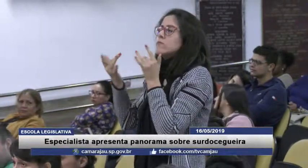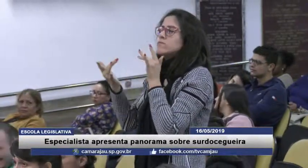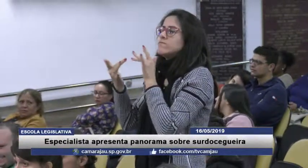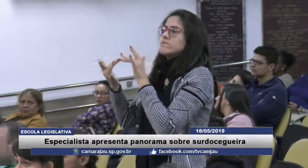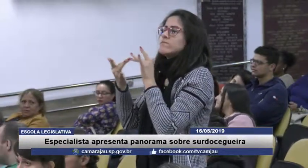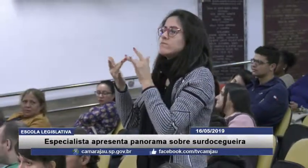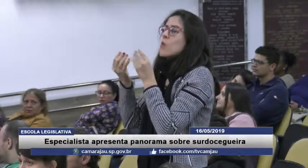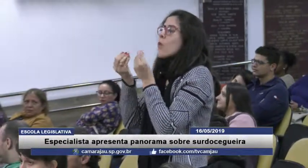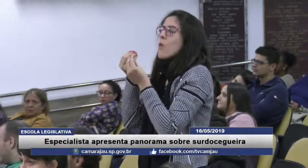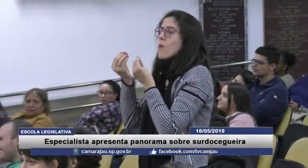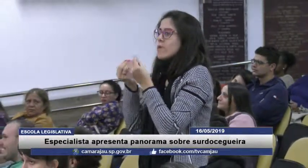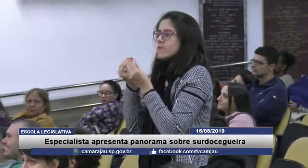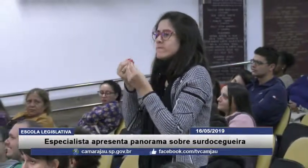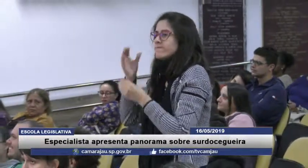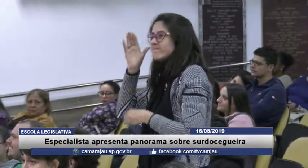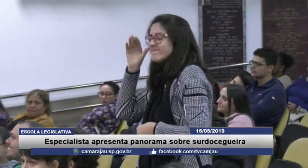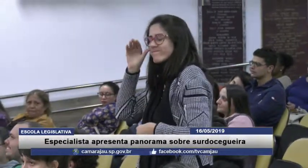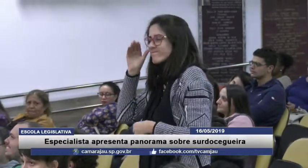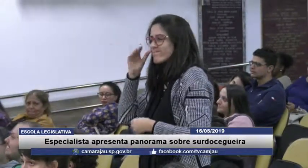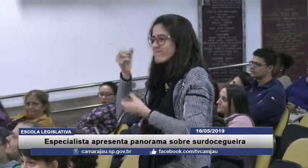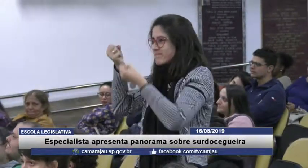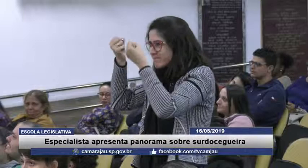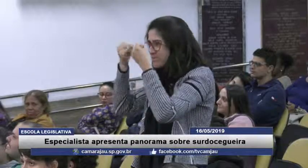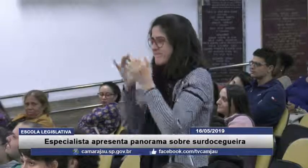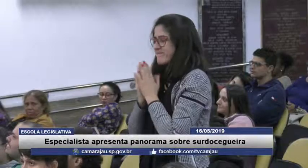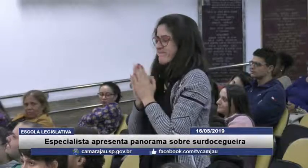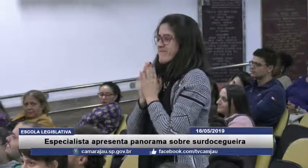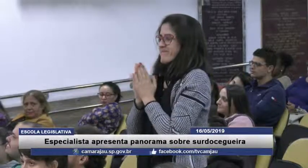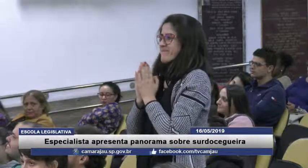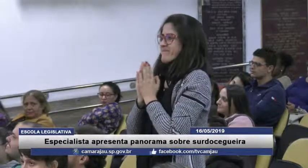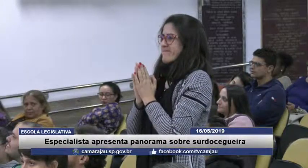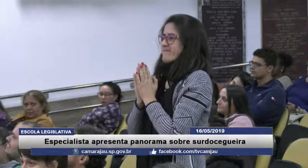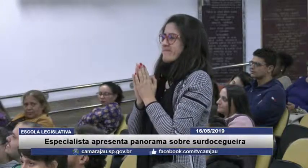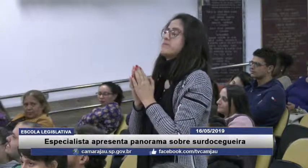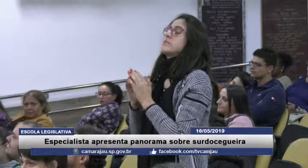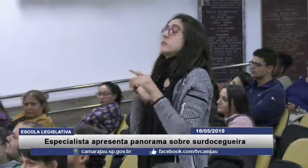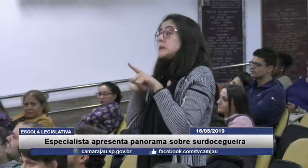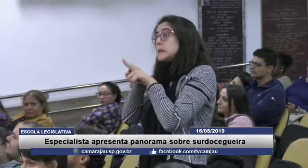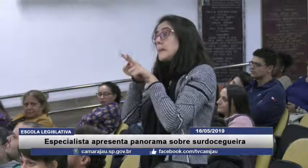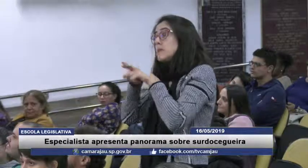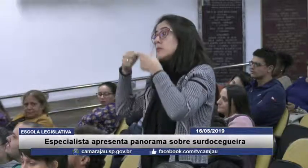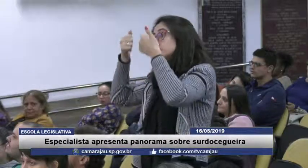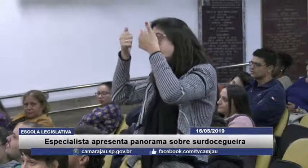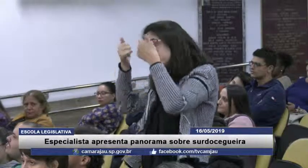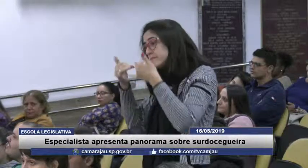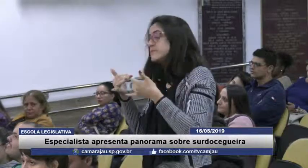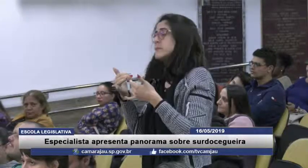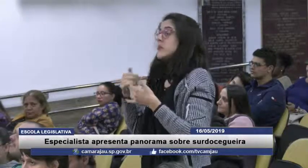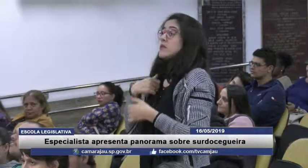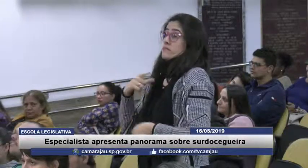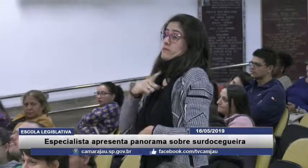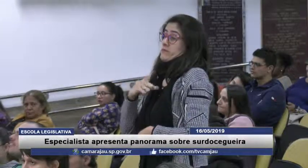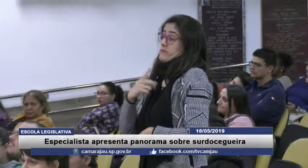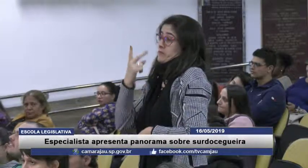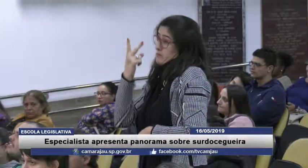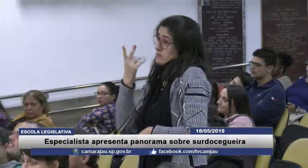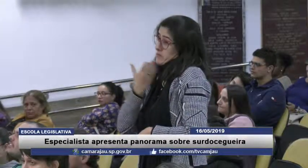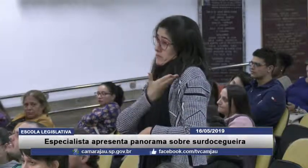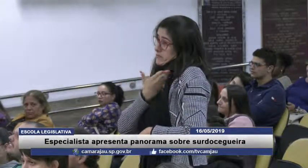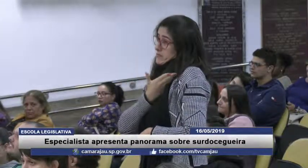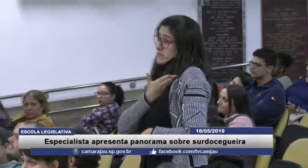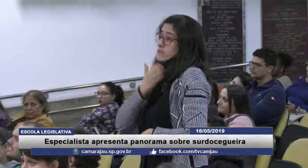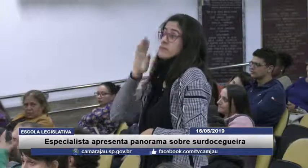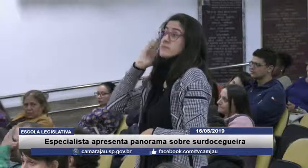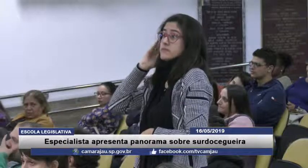a família lidou com a sua surdo-cegueira? Como é o seu contato com a família? Você pode explicar um pouquinho? E também, se você...